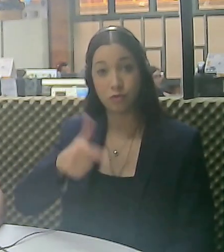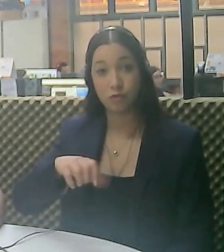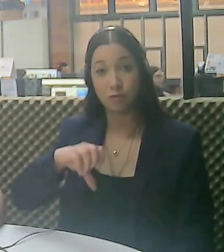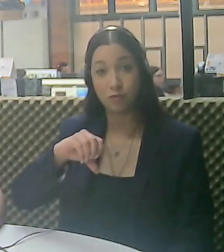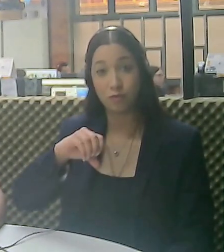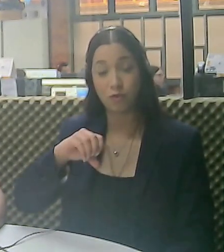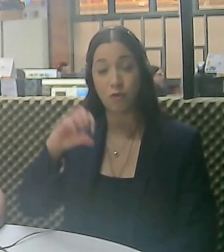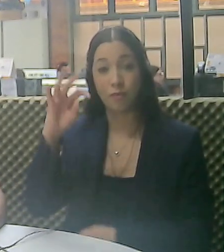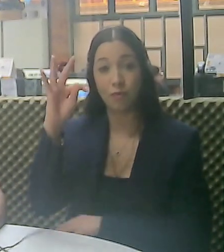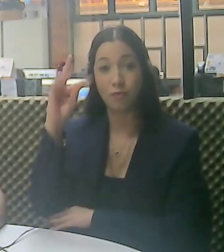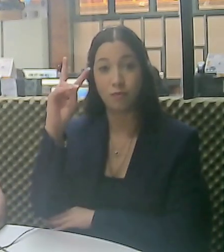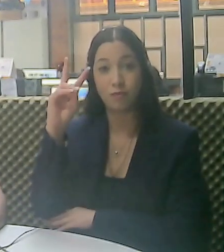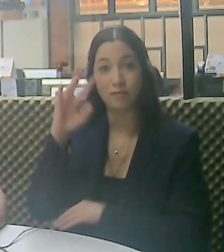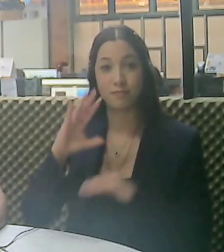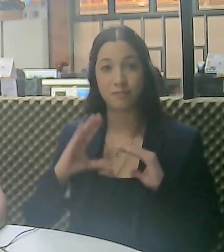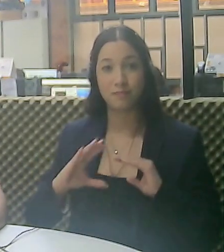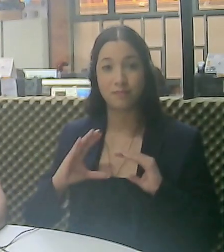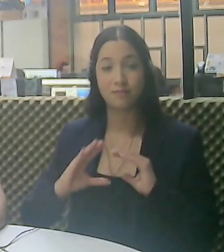Praça Tubal Vilela.